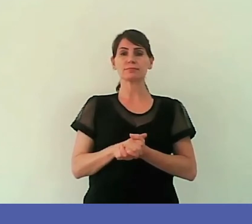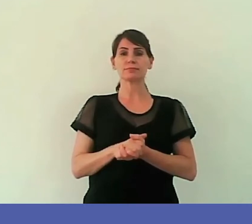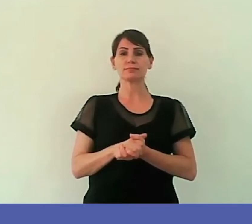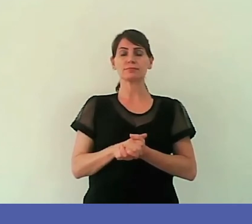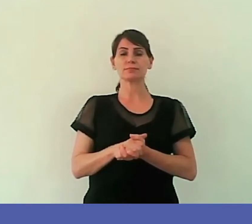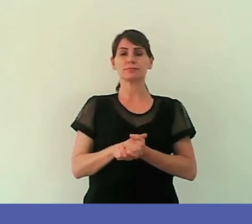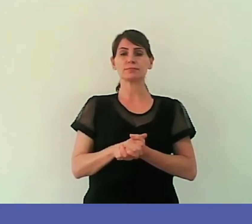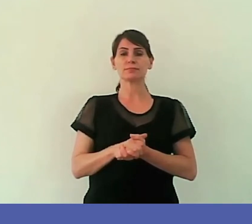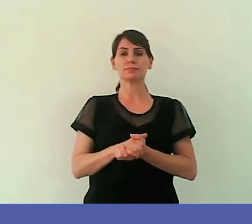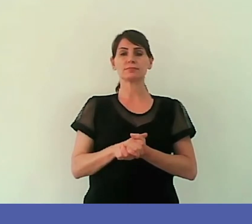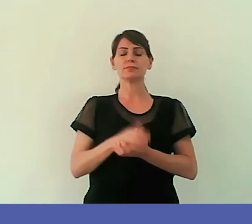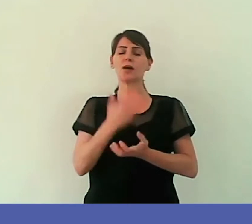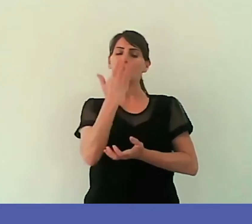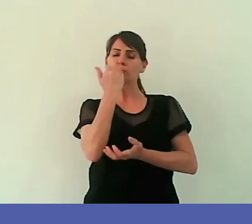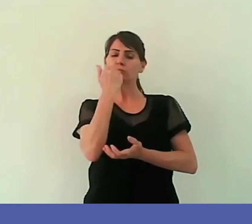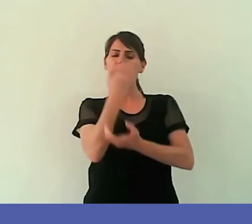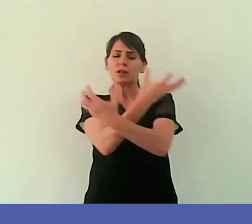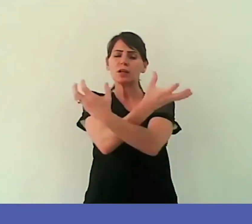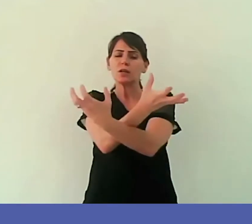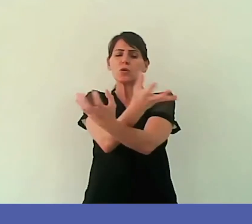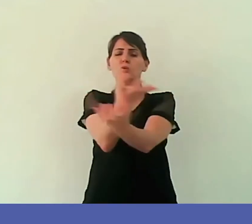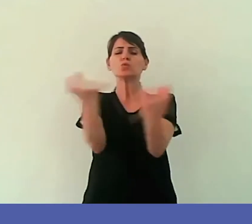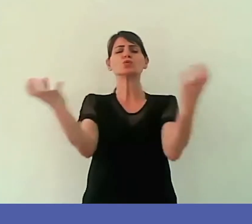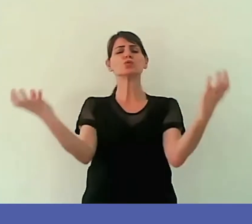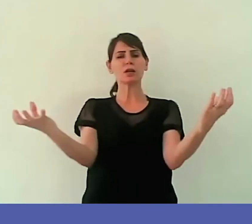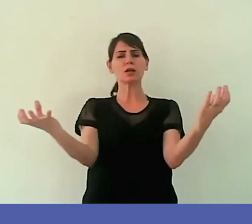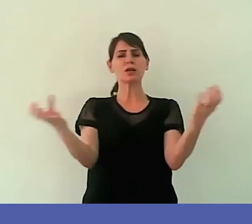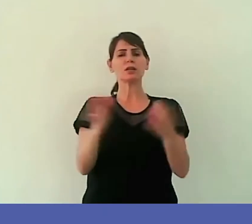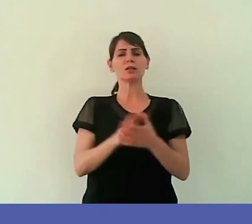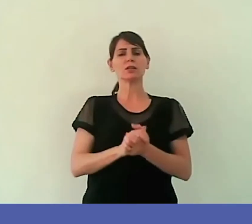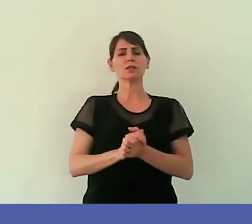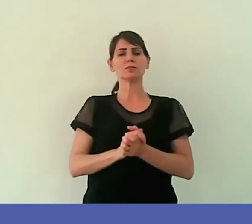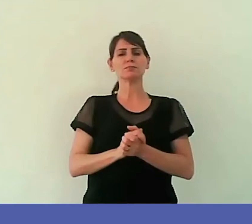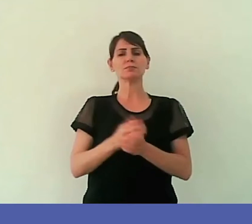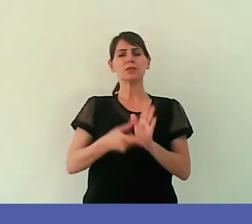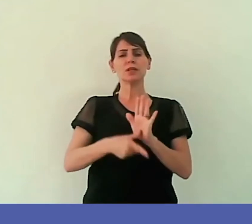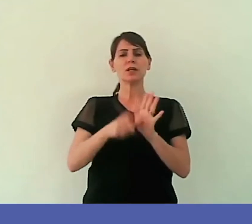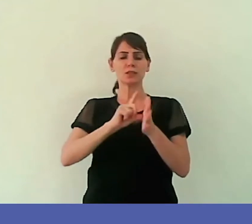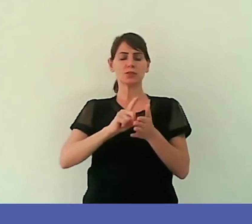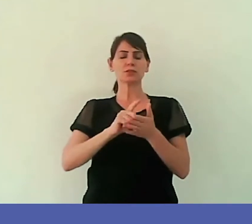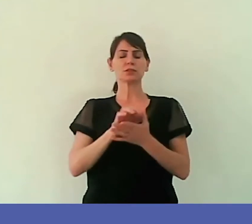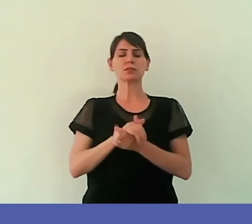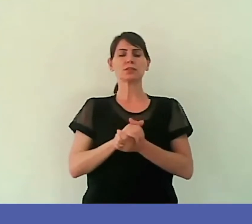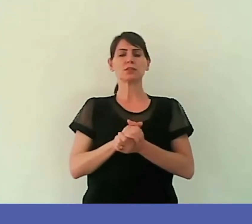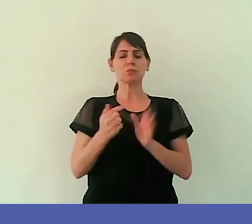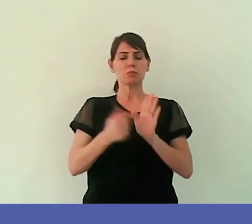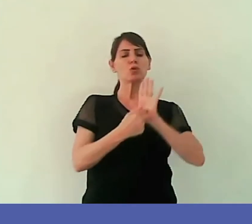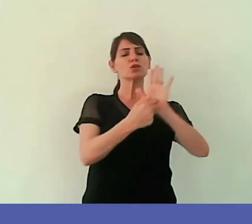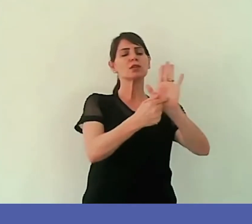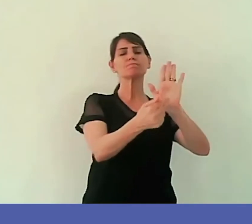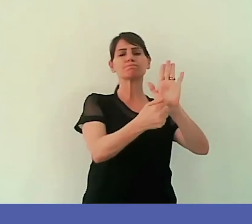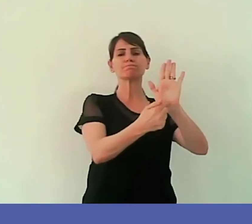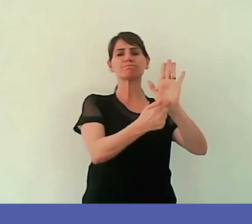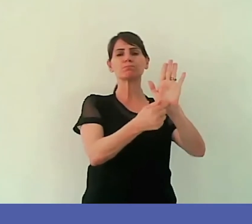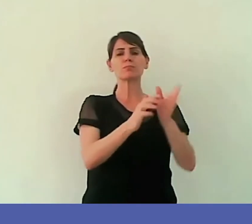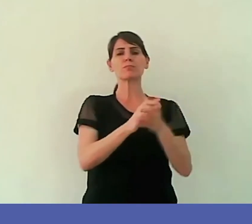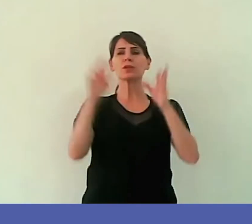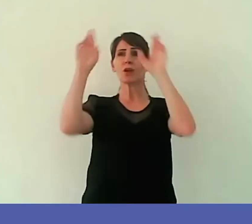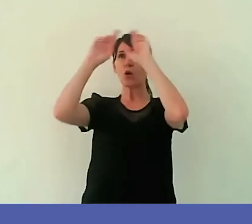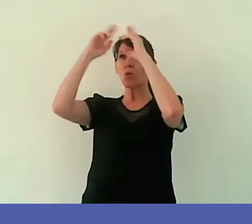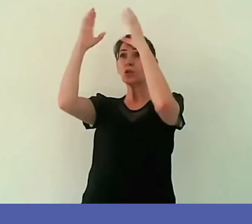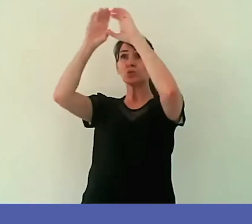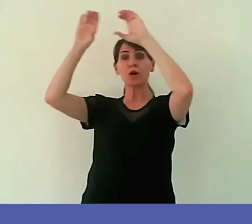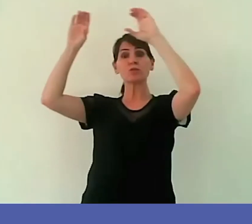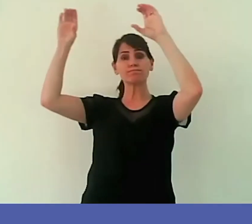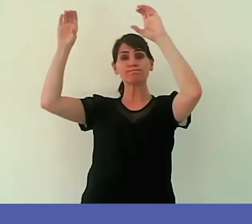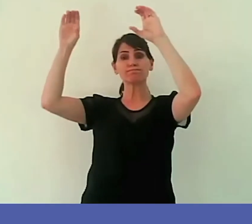Banquete. Bom, antes de entrar no banquete, eu vou mostrar para vocês o seguinte. O reino dos céus